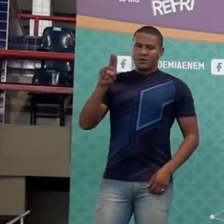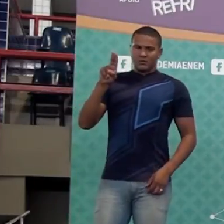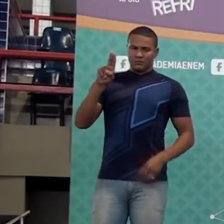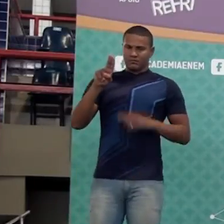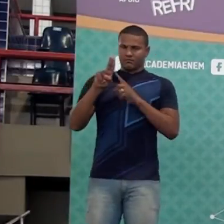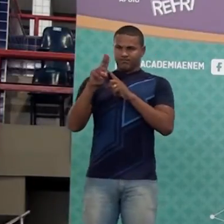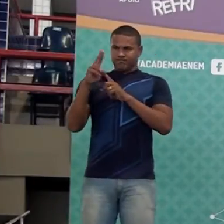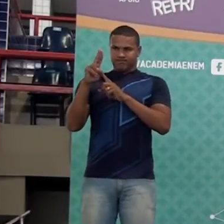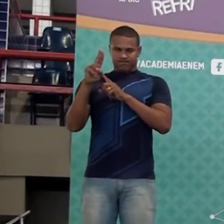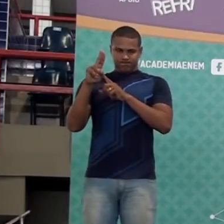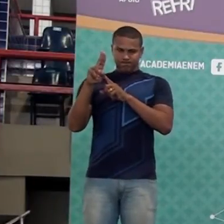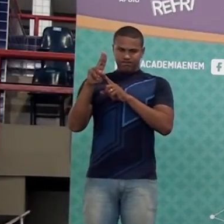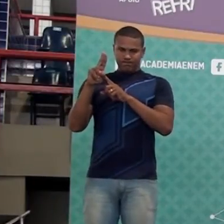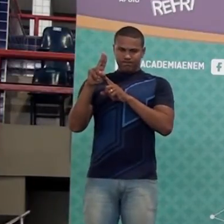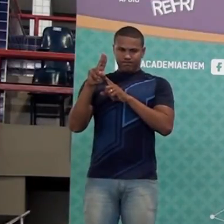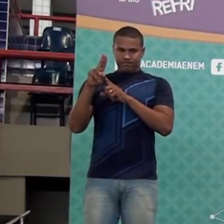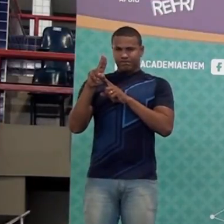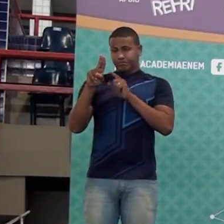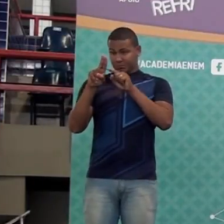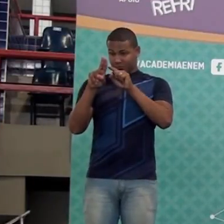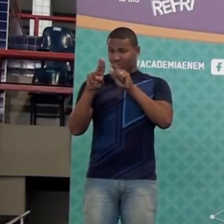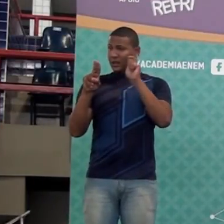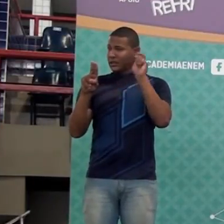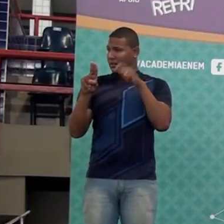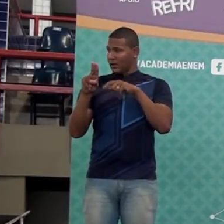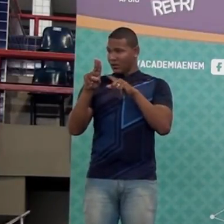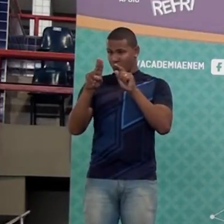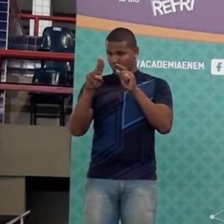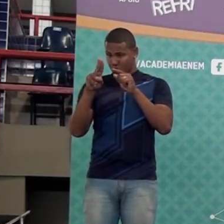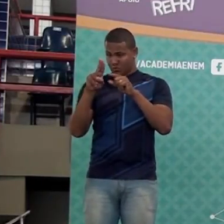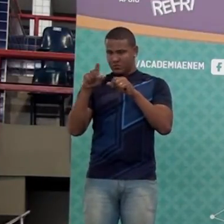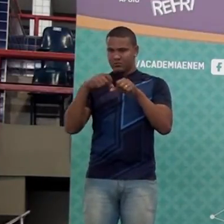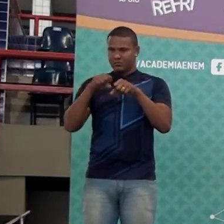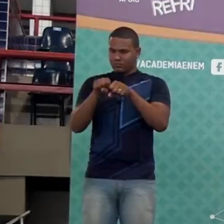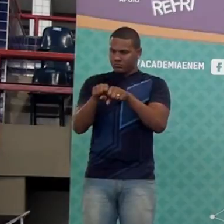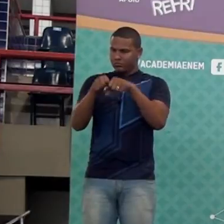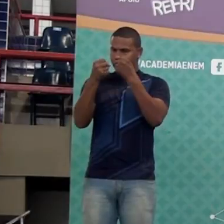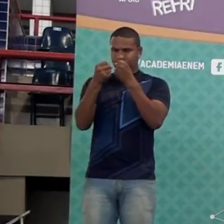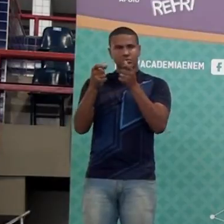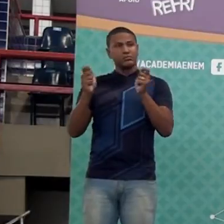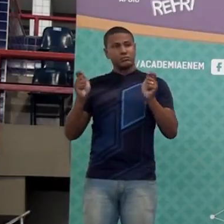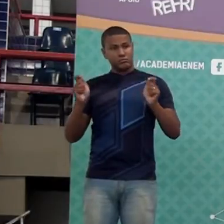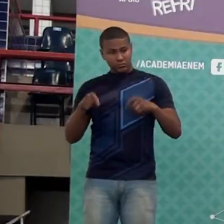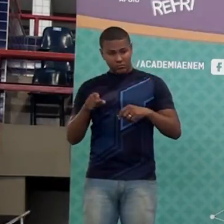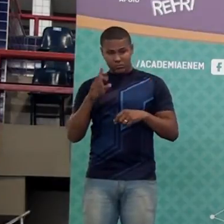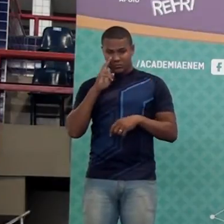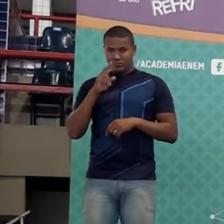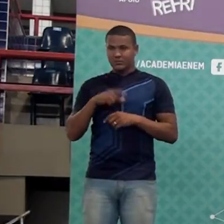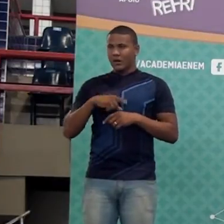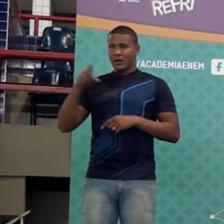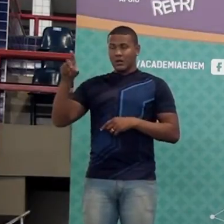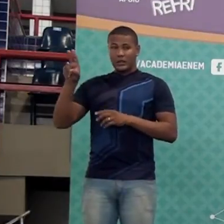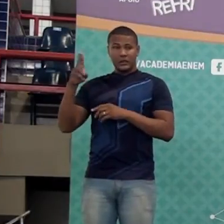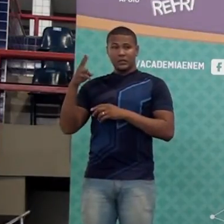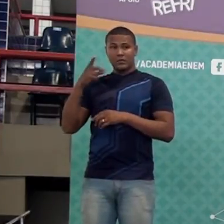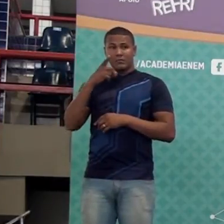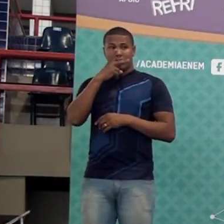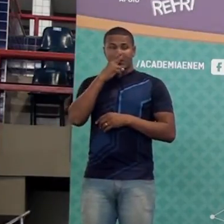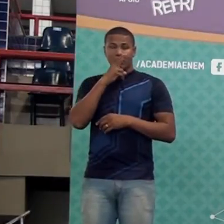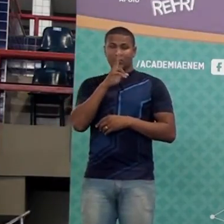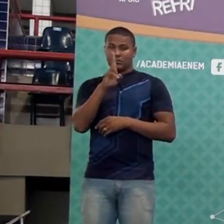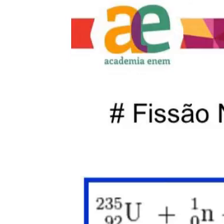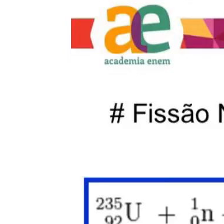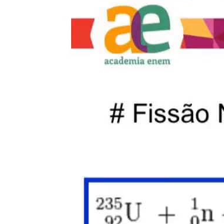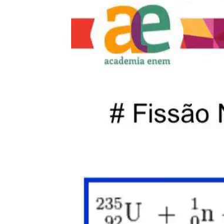que pode ser fissionável, bombardeia o núcleo do urânio com um nêutron, está sendo mostrado aí,